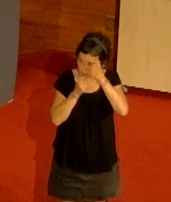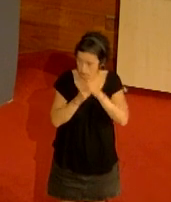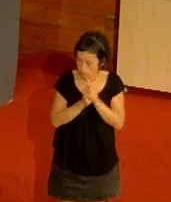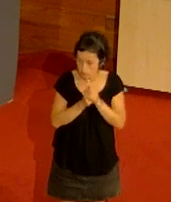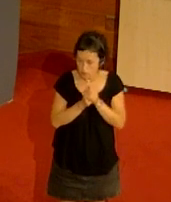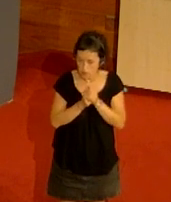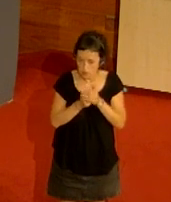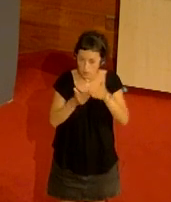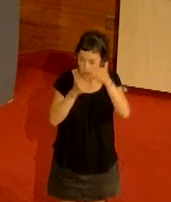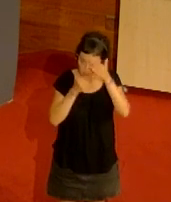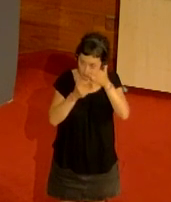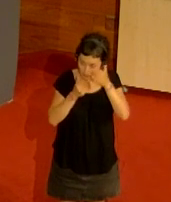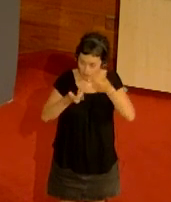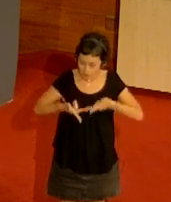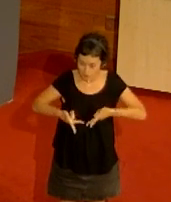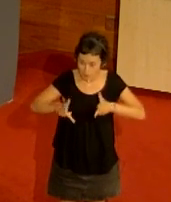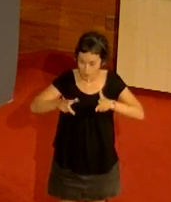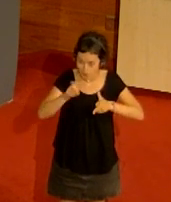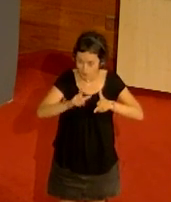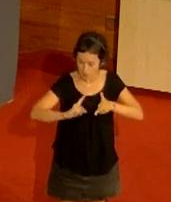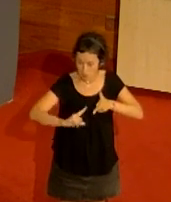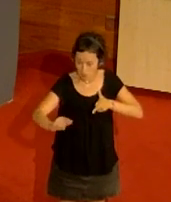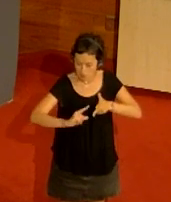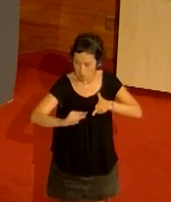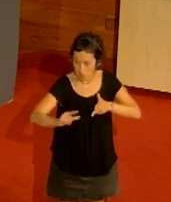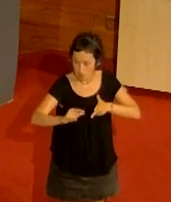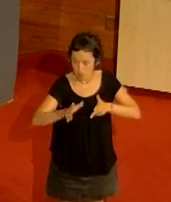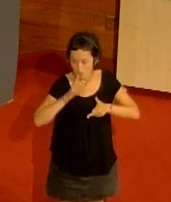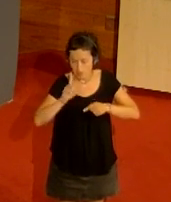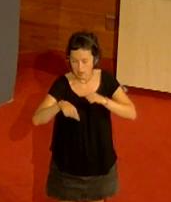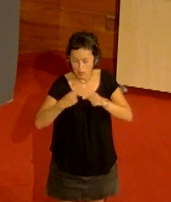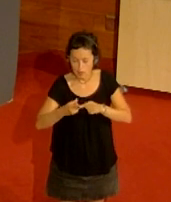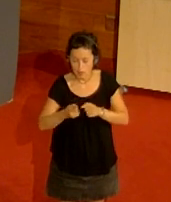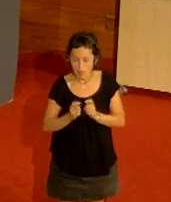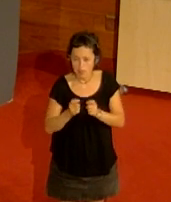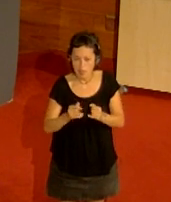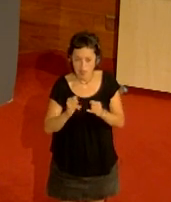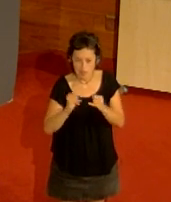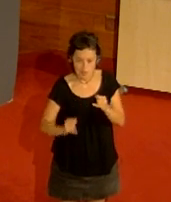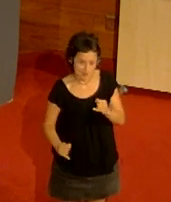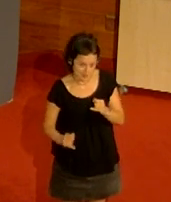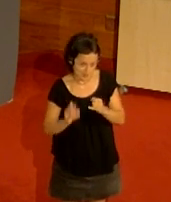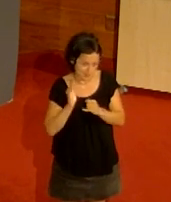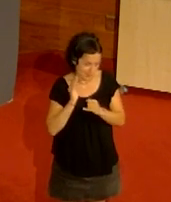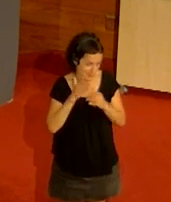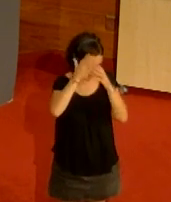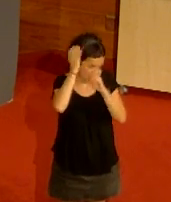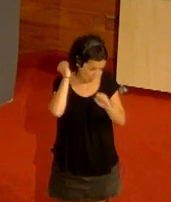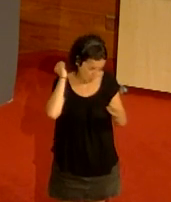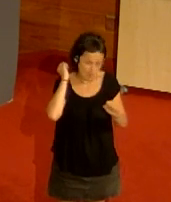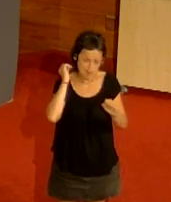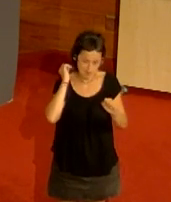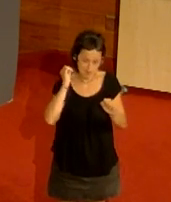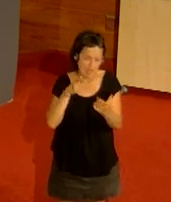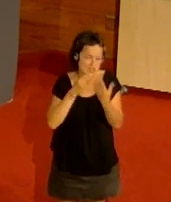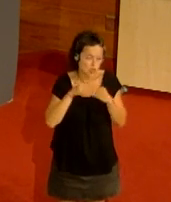muchísimas personas pasaran para, bueno, para provocar una crisis diplomática. Bueno, ya sabemos la historia, ¿no? Pues al final lo que pasa, bueno,